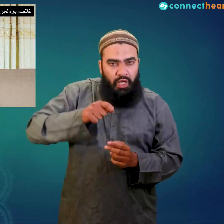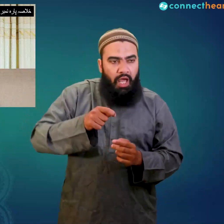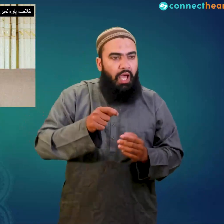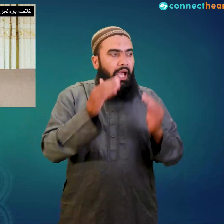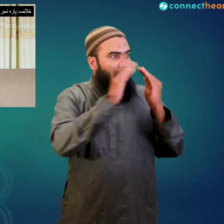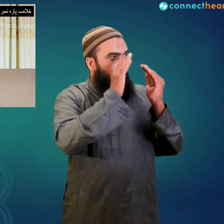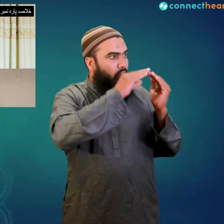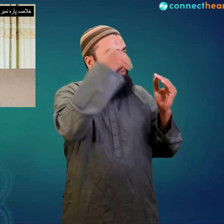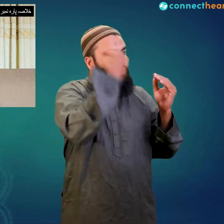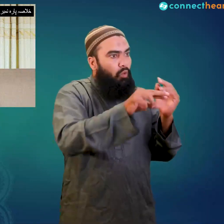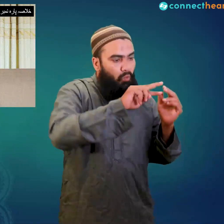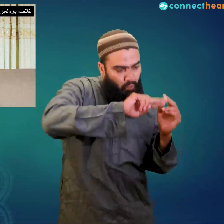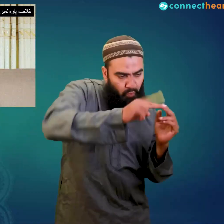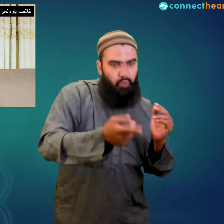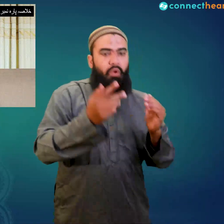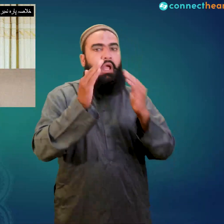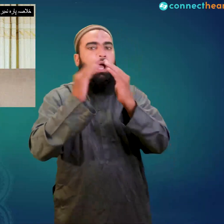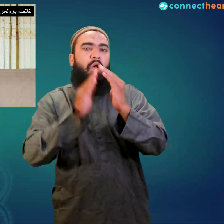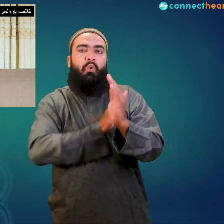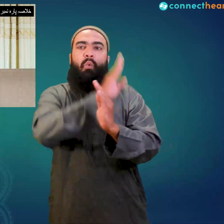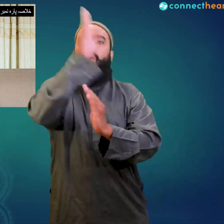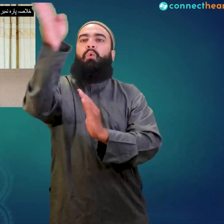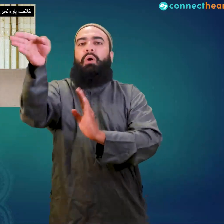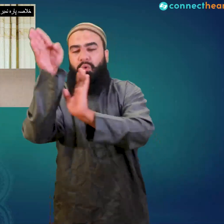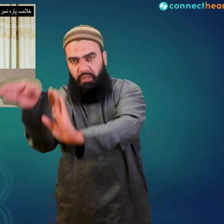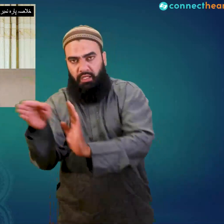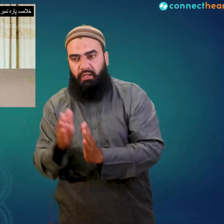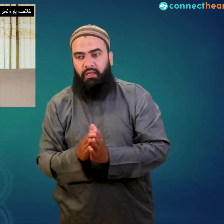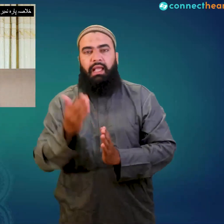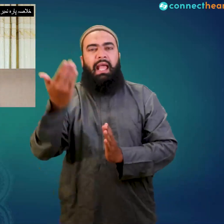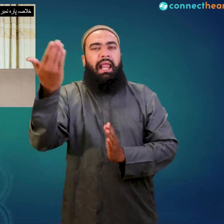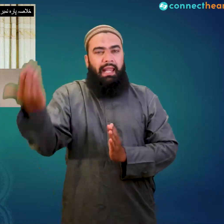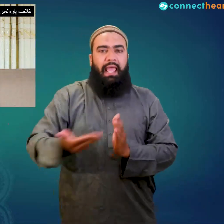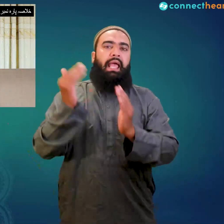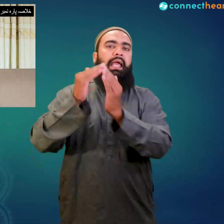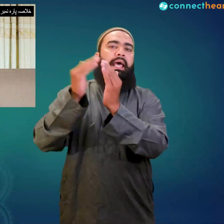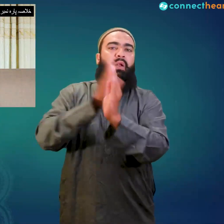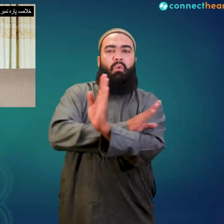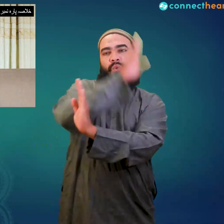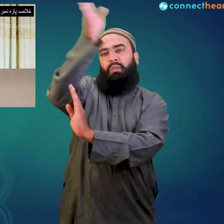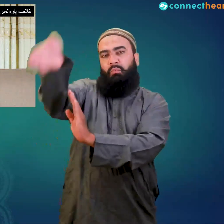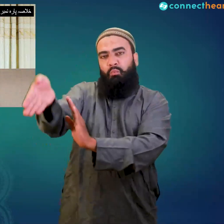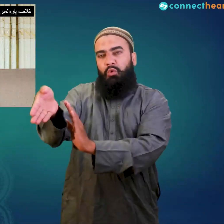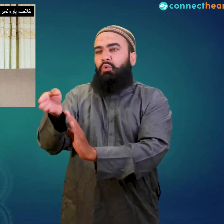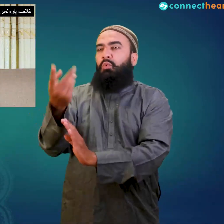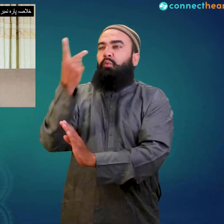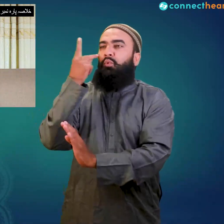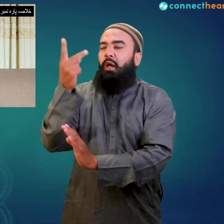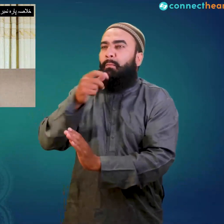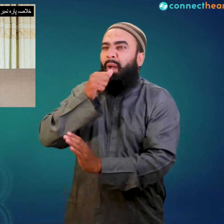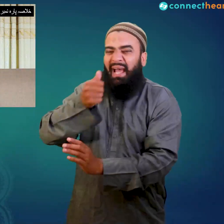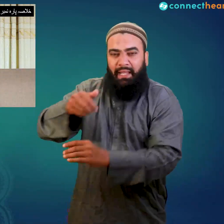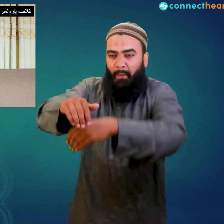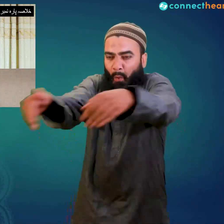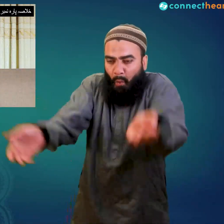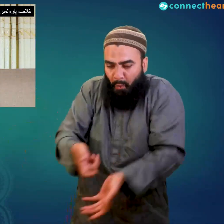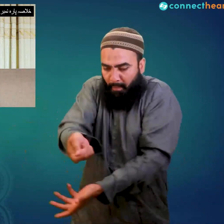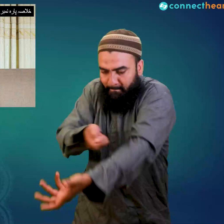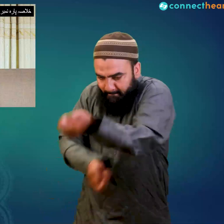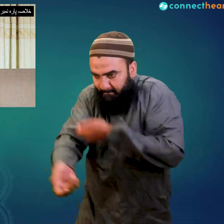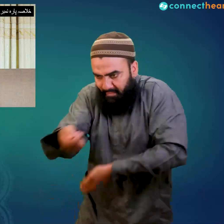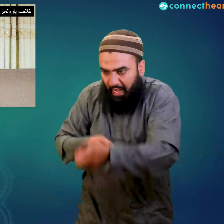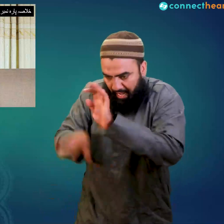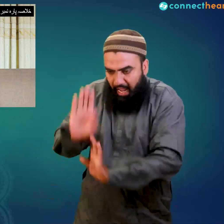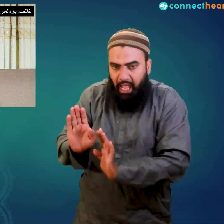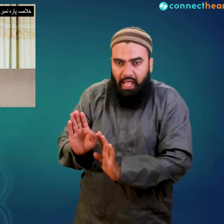کا مدین جانا اور کنویں پر 2 خواتین جو اپنے جانوروں کو پانی کے لیے آئی تھیں اور ایک طرف کھڑی تھیں